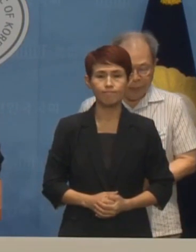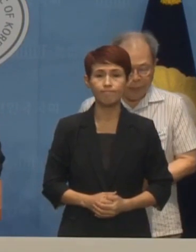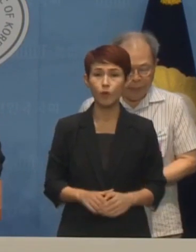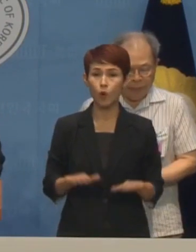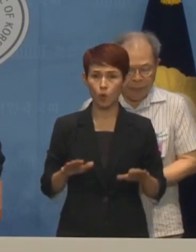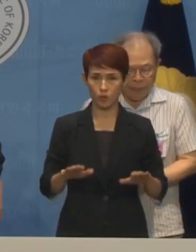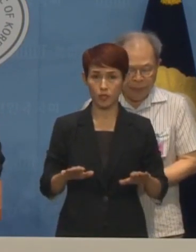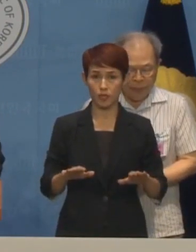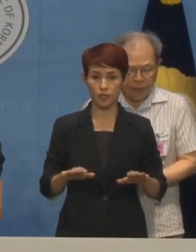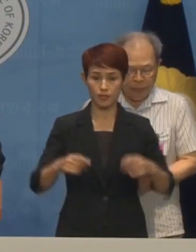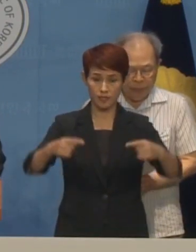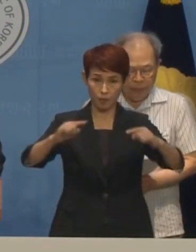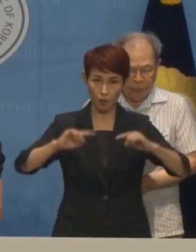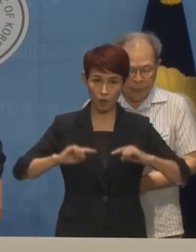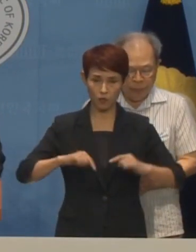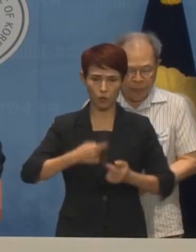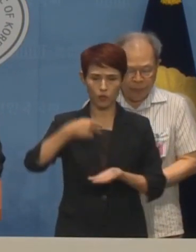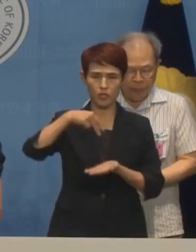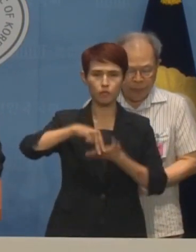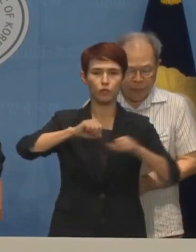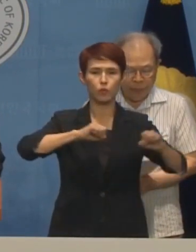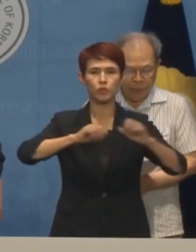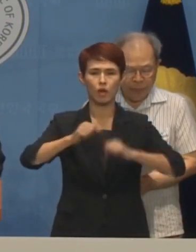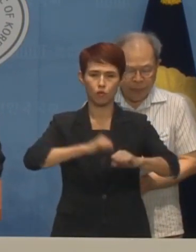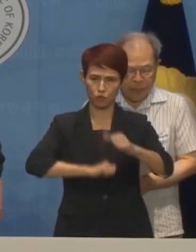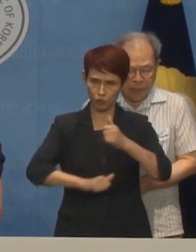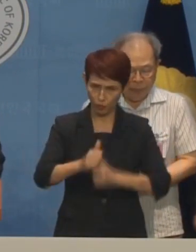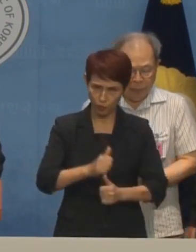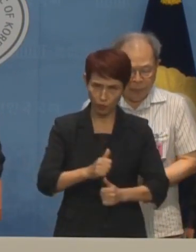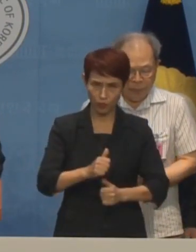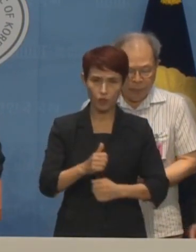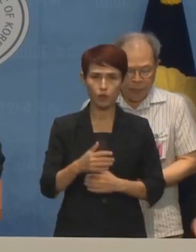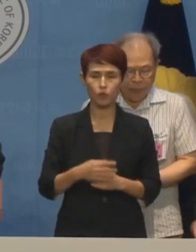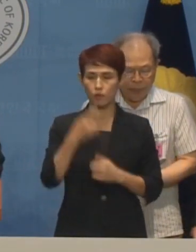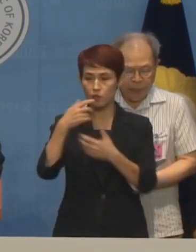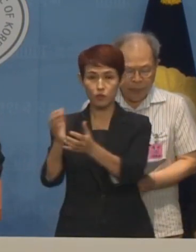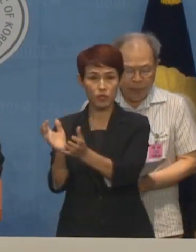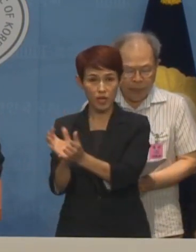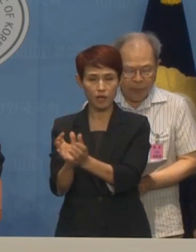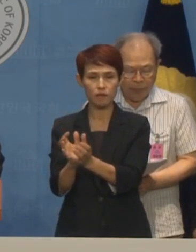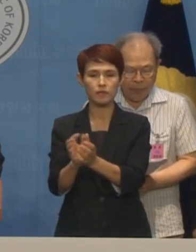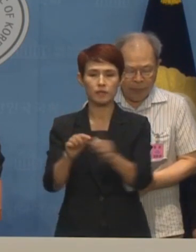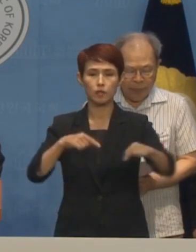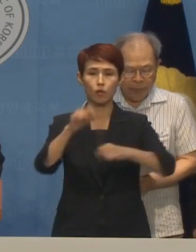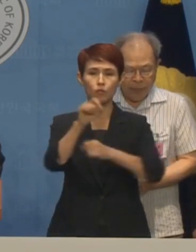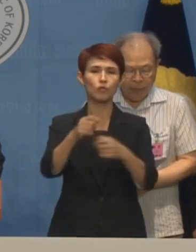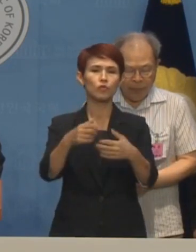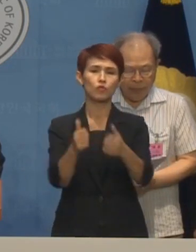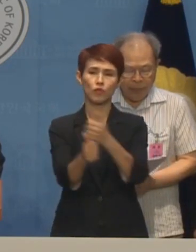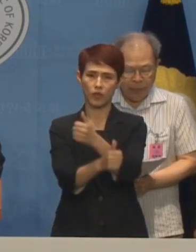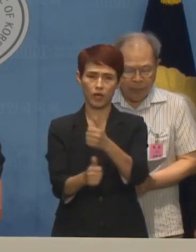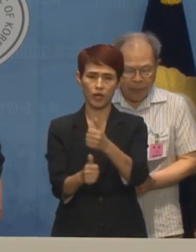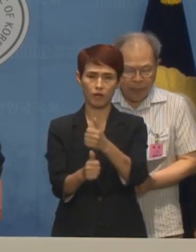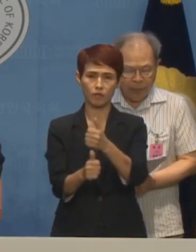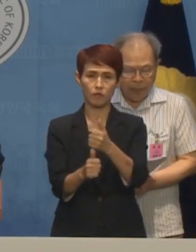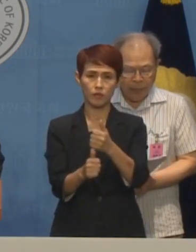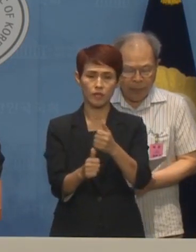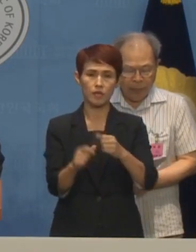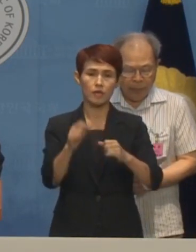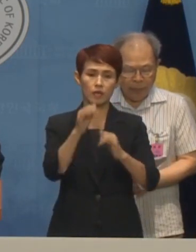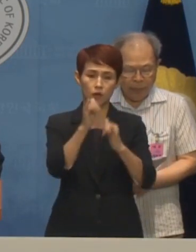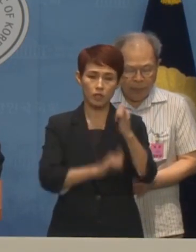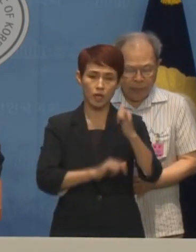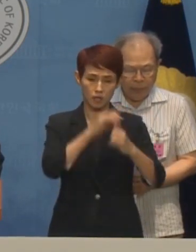오늘 이 자리에 참여한 독립운동가 후손을 비롯한 더불어민주당 정무위원회, 역사와 정의